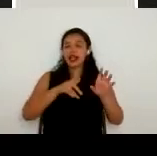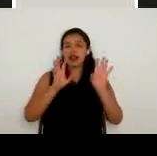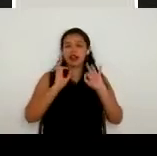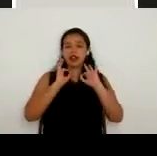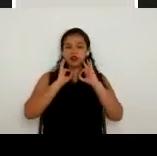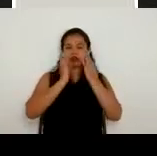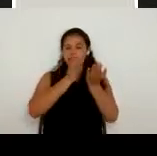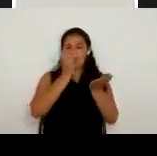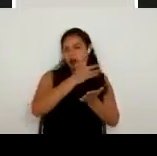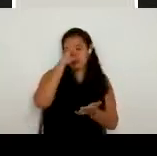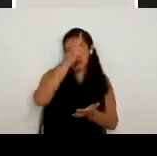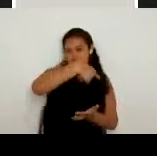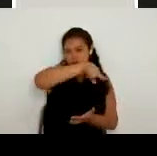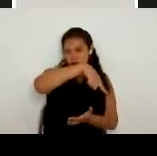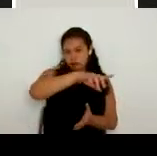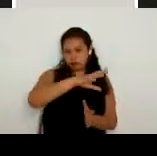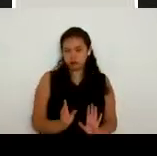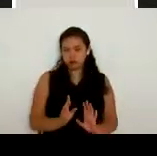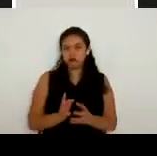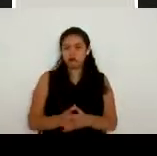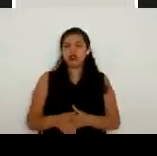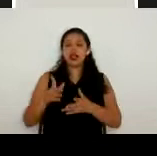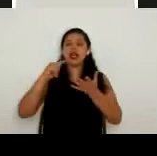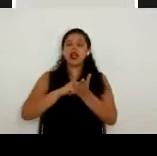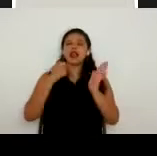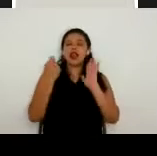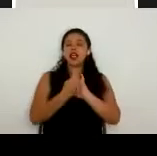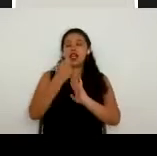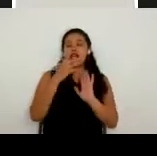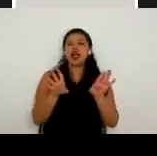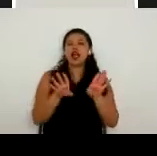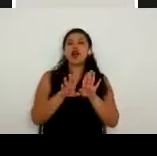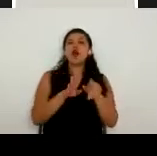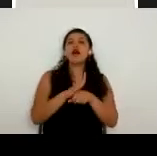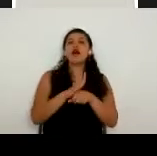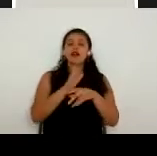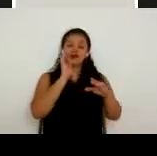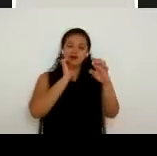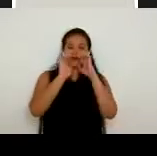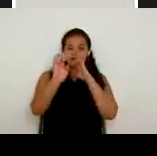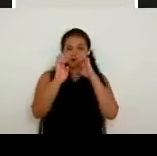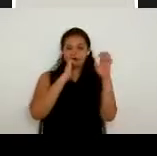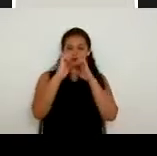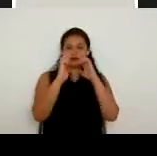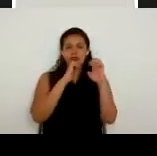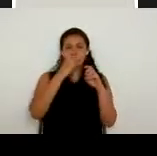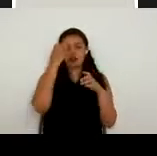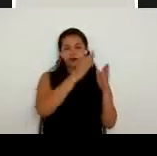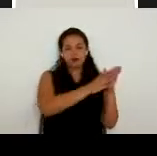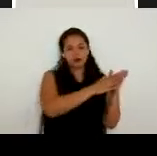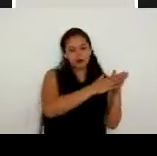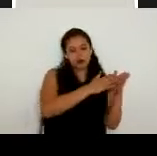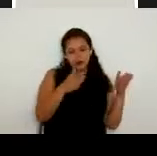y aplican la técnica de la entrevista en todas sus etapas desde